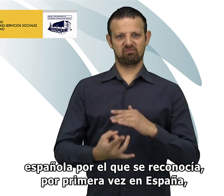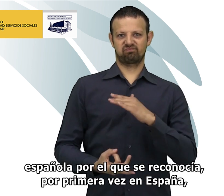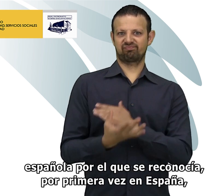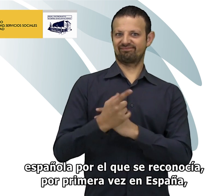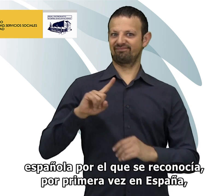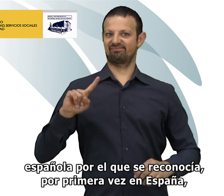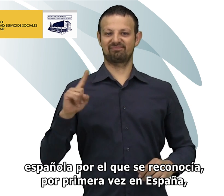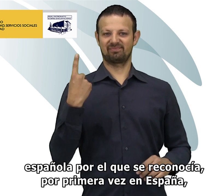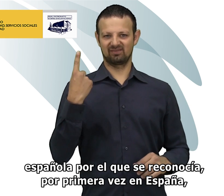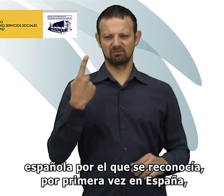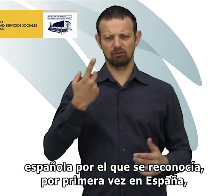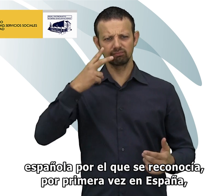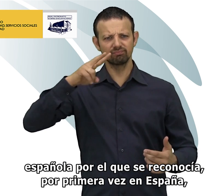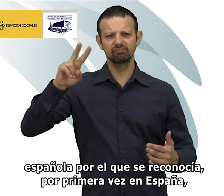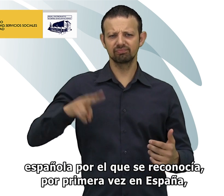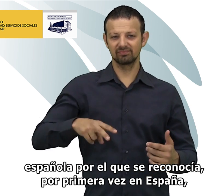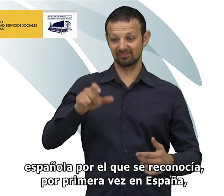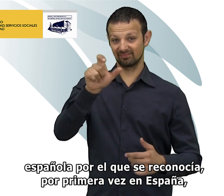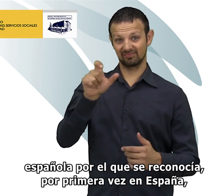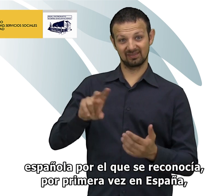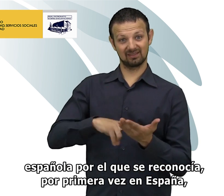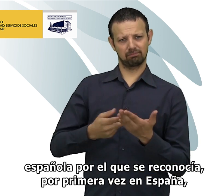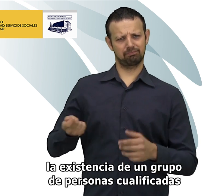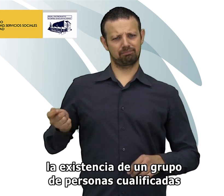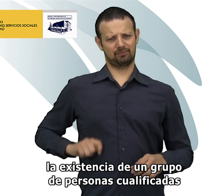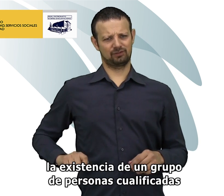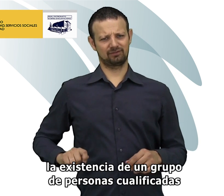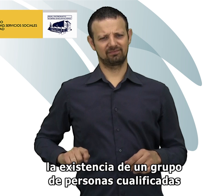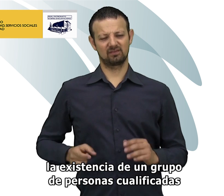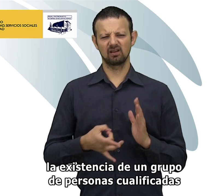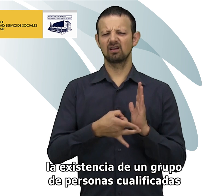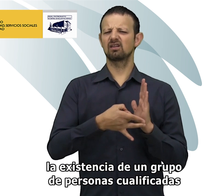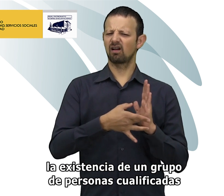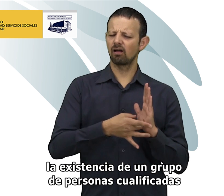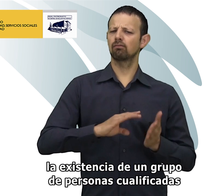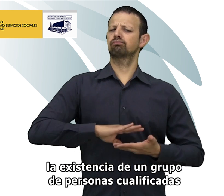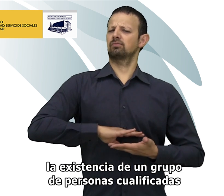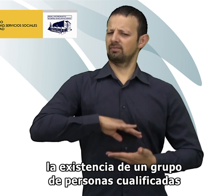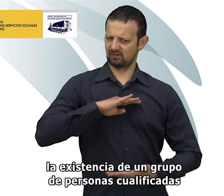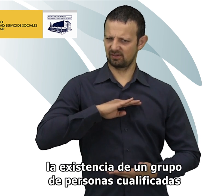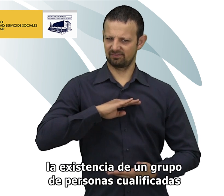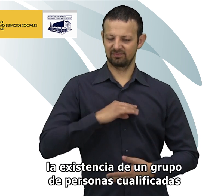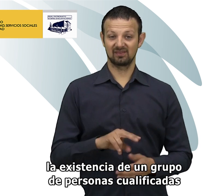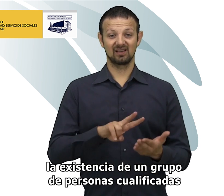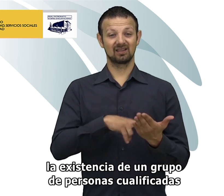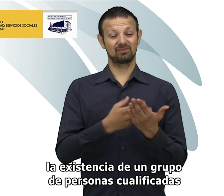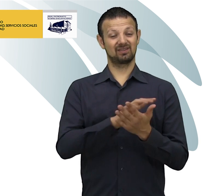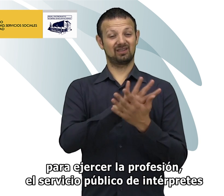española, por el que se reconocía por primera vez en España la existencia de un grupo de personas cualificadas para ejercer la